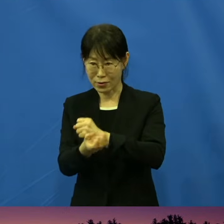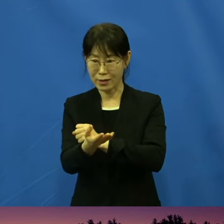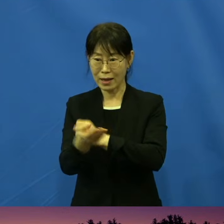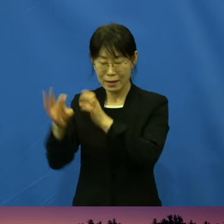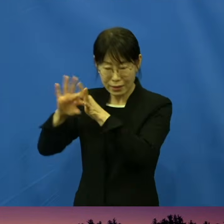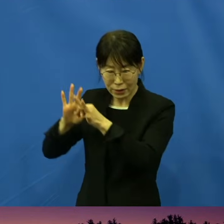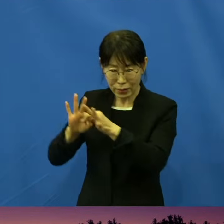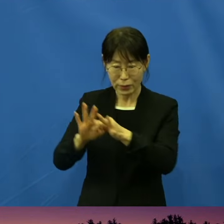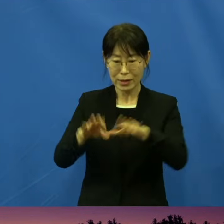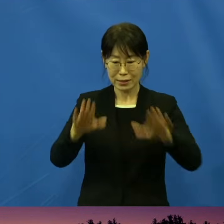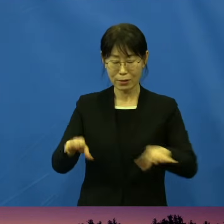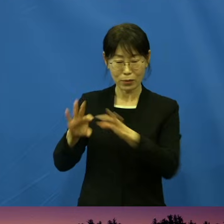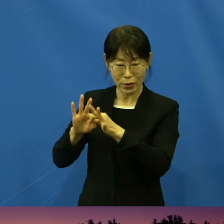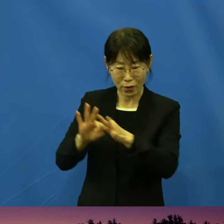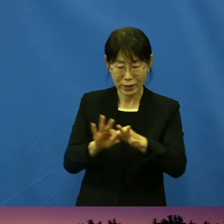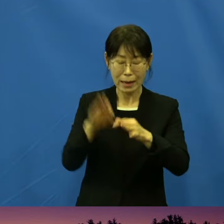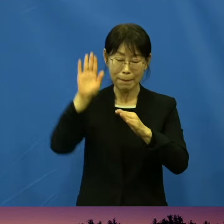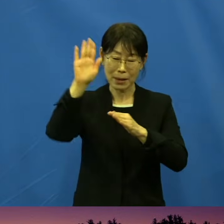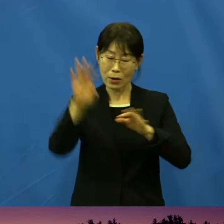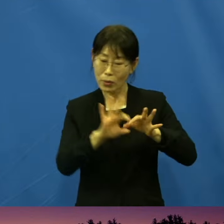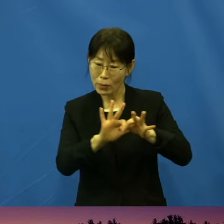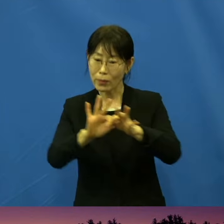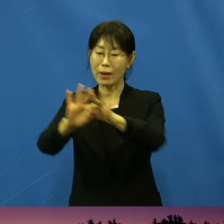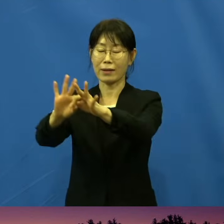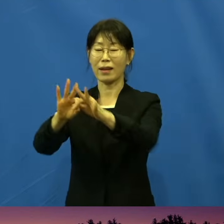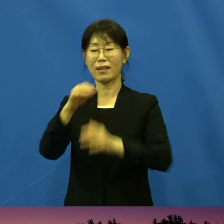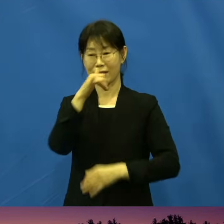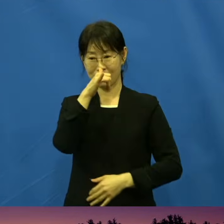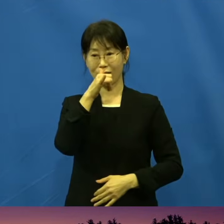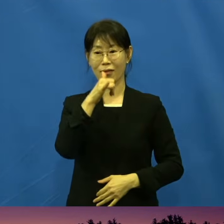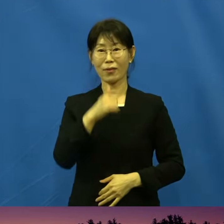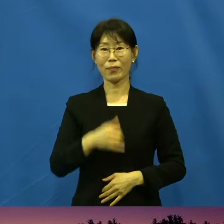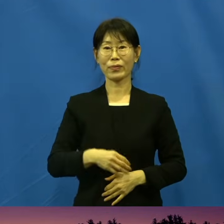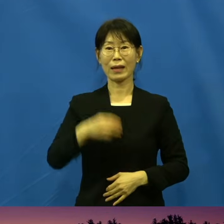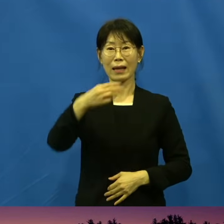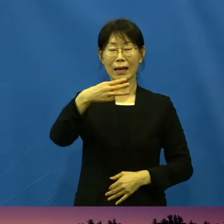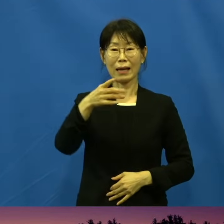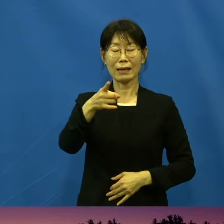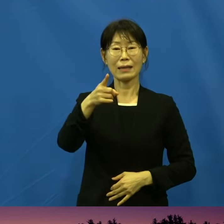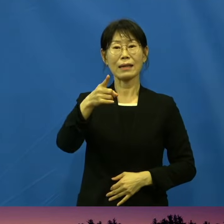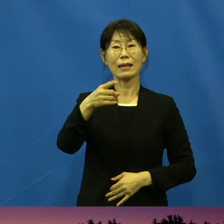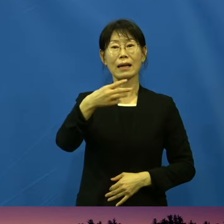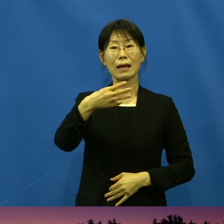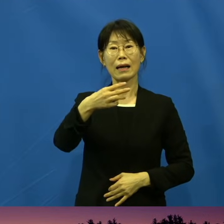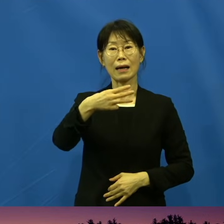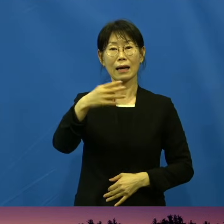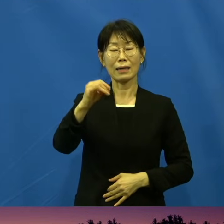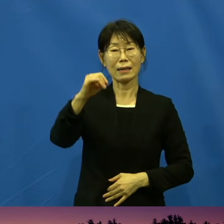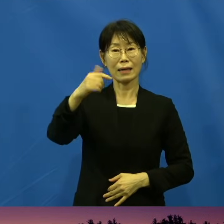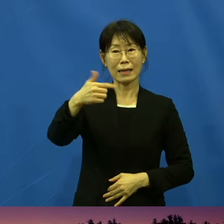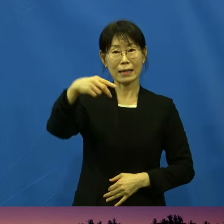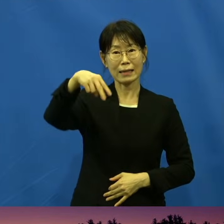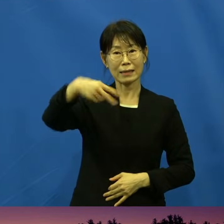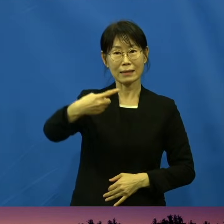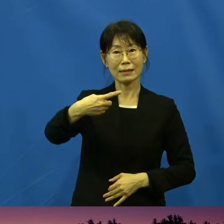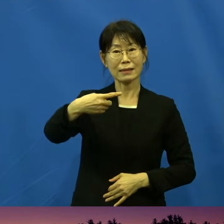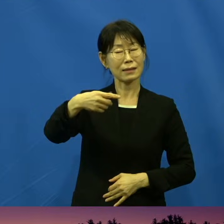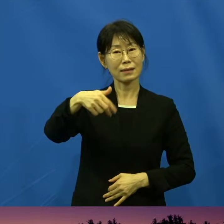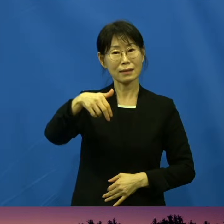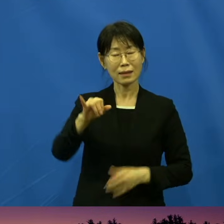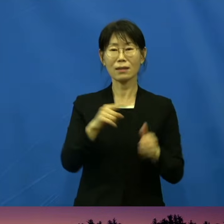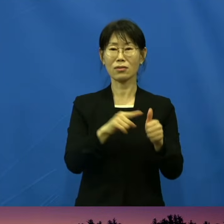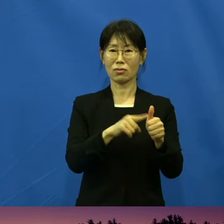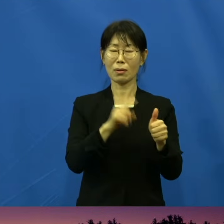유명한 이 주석가 중에 렌스키라는 분이 있는데요. 이분은 이 부분을 이렇게 나는 십자가에